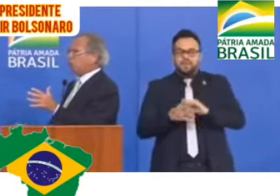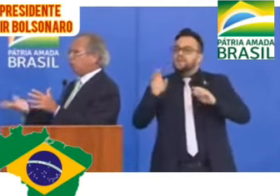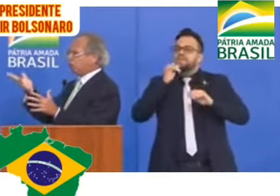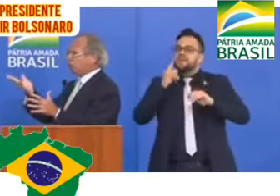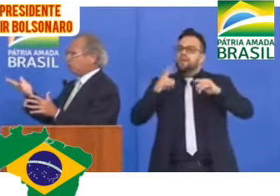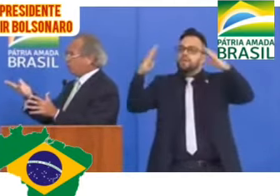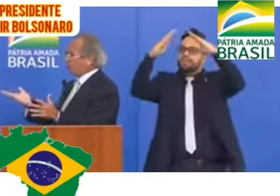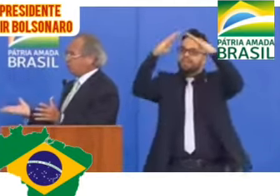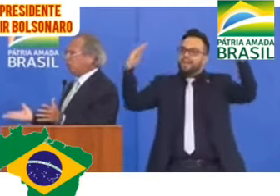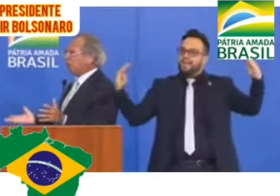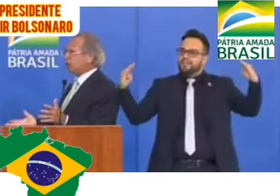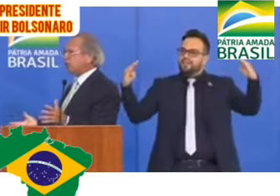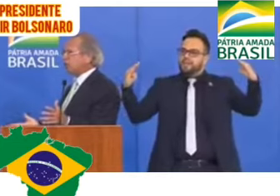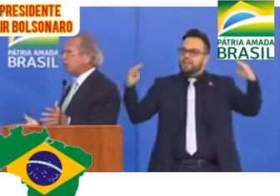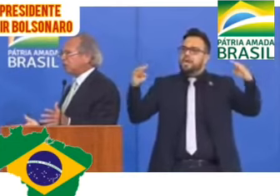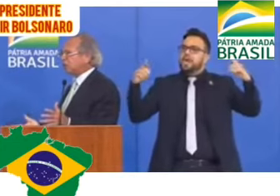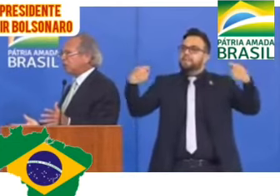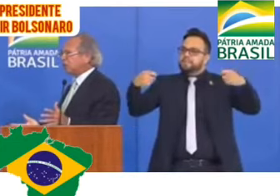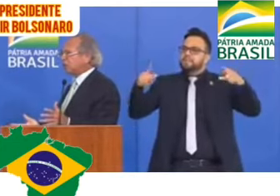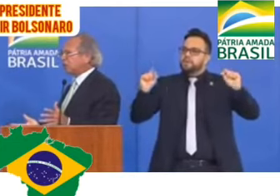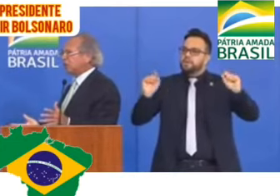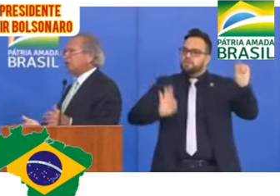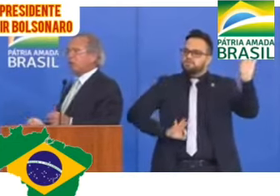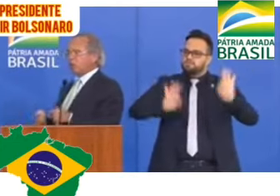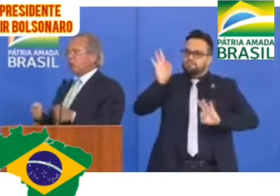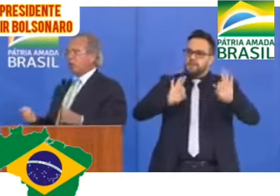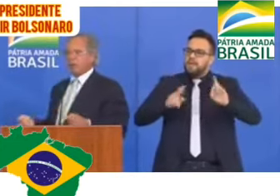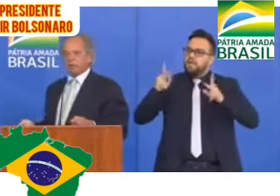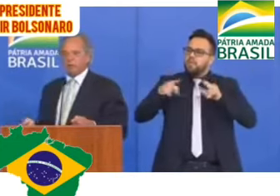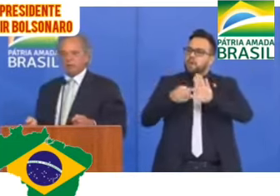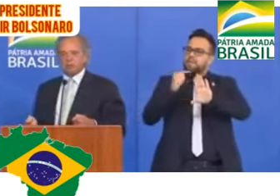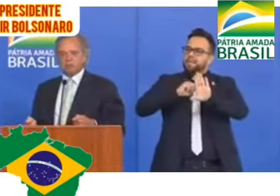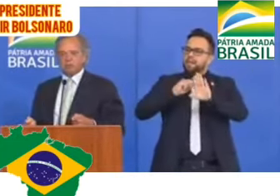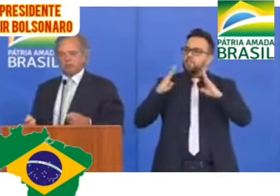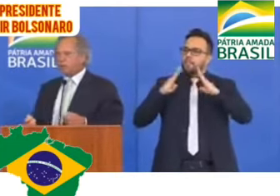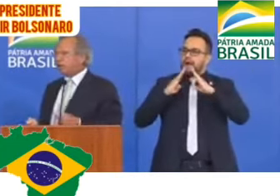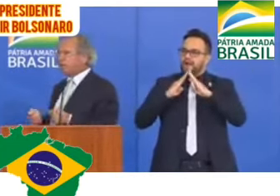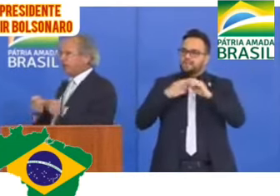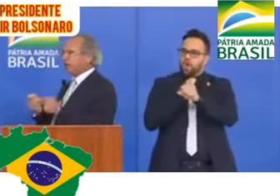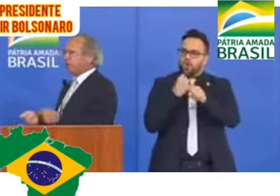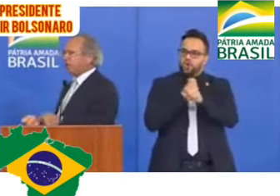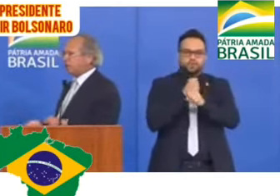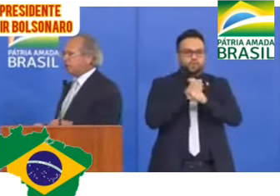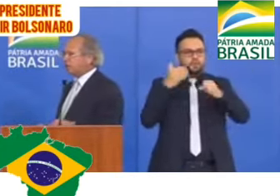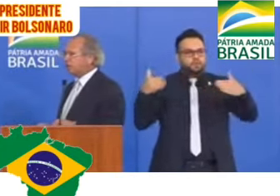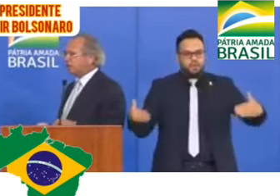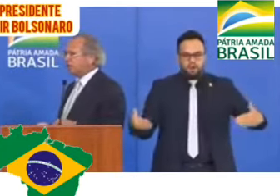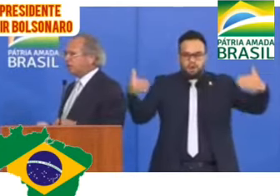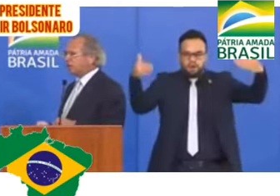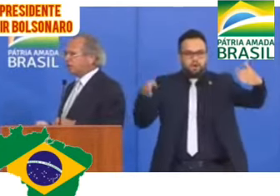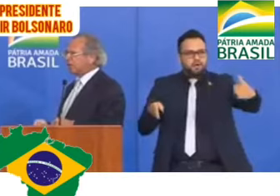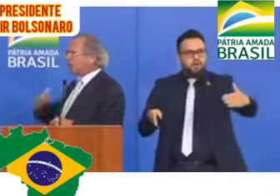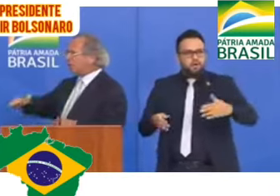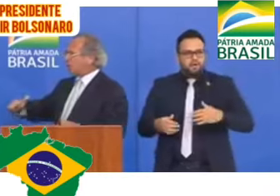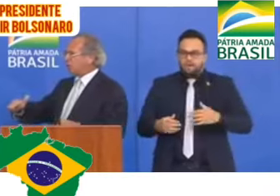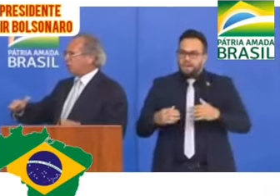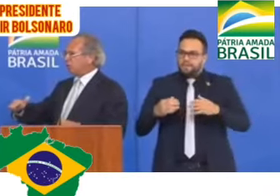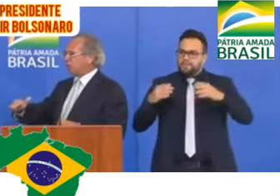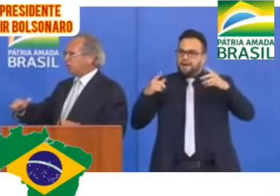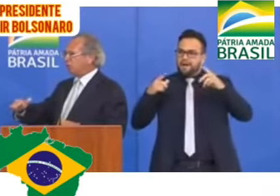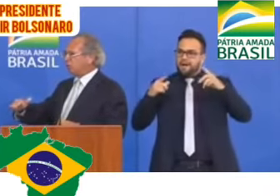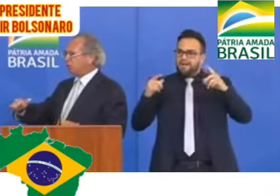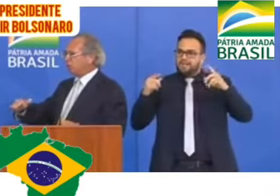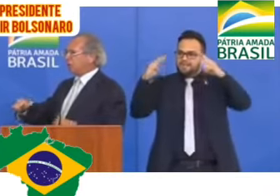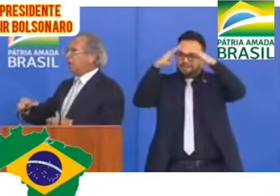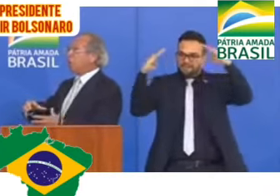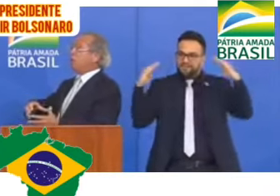o piso subindo é uma questão de tempo. Então, vai ter um momento em que nós vamos ter que enfrentar isso e travar o